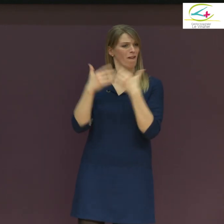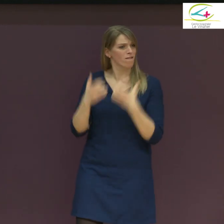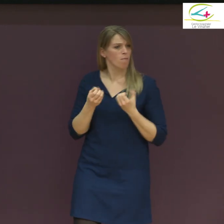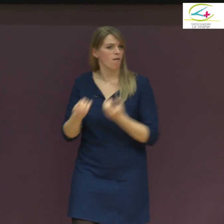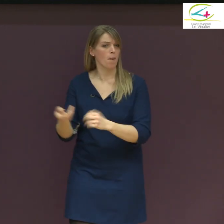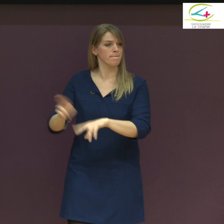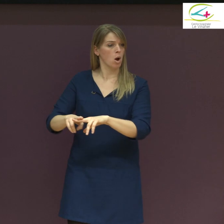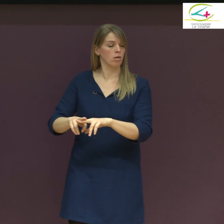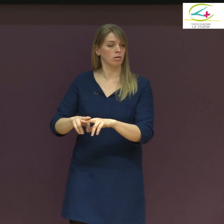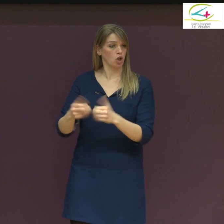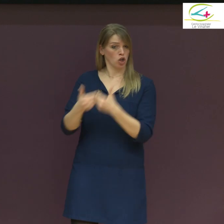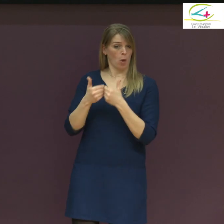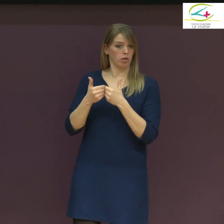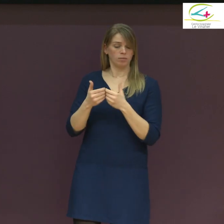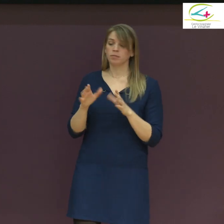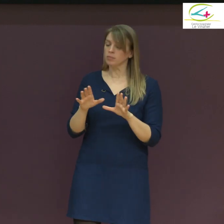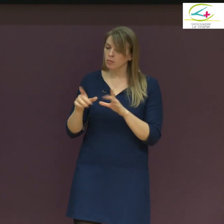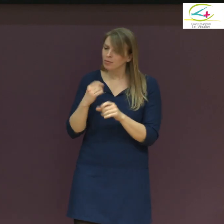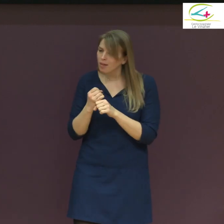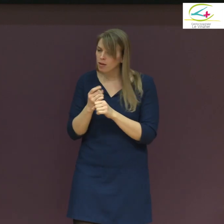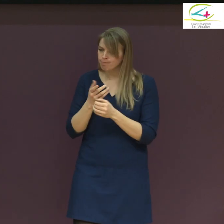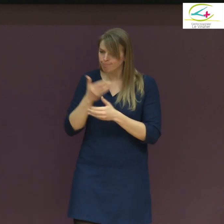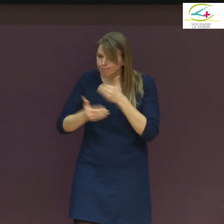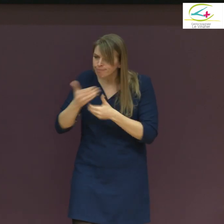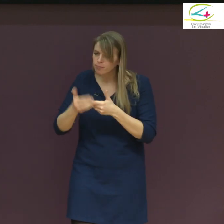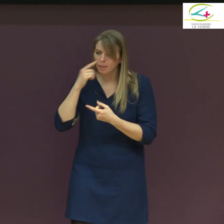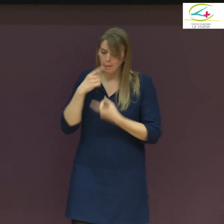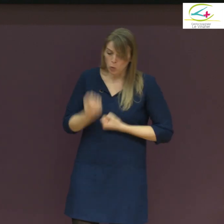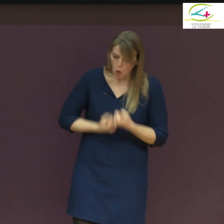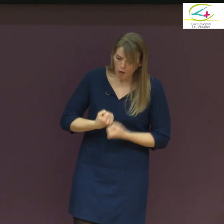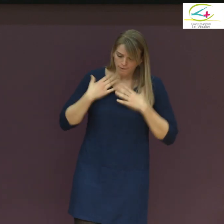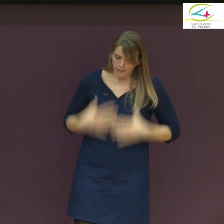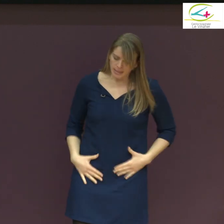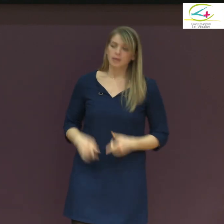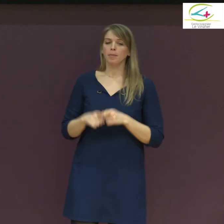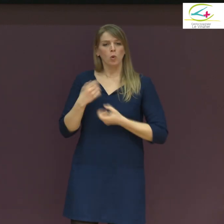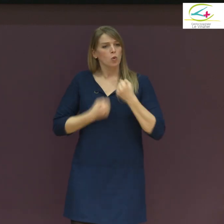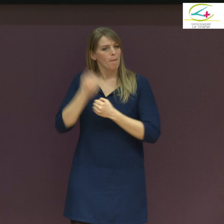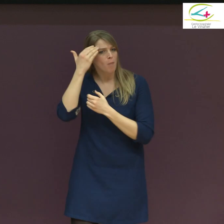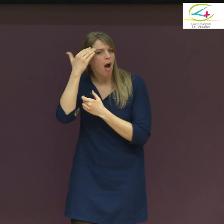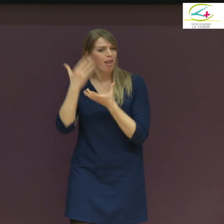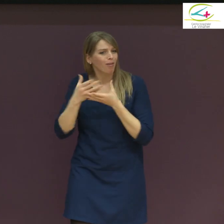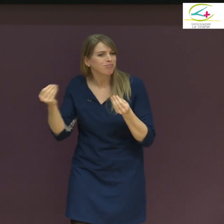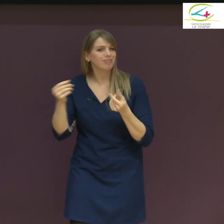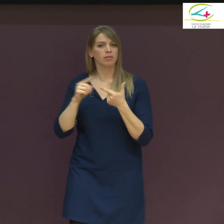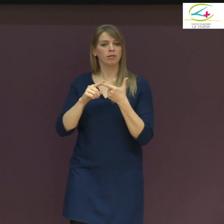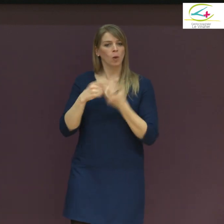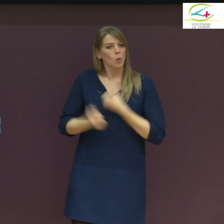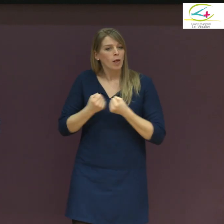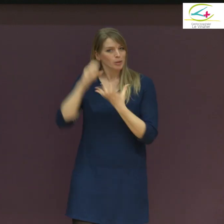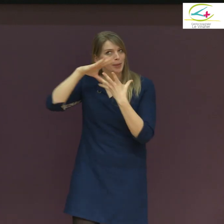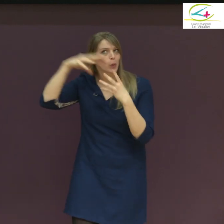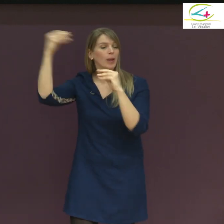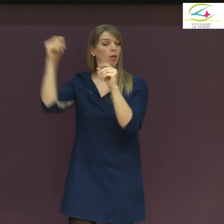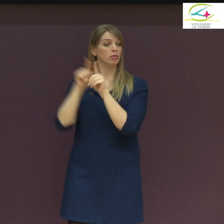Eh bien, quand on avait travaillé la douleur physique, quand on avait travaillé la douleur morale, quand on avait travaillé la douleur